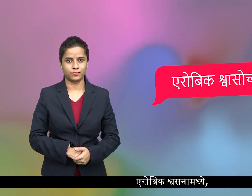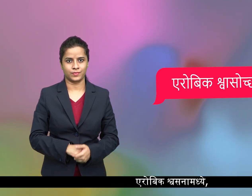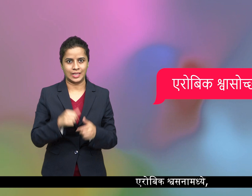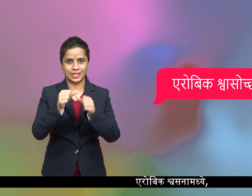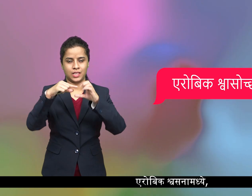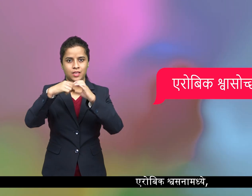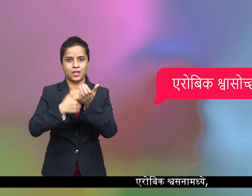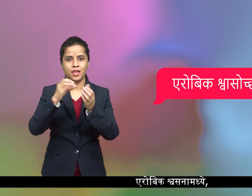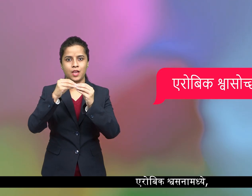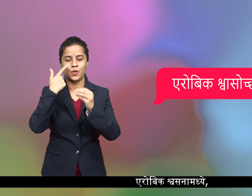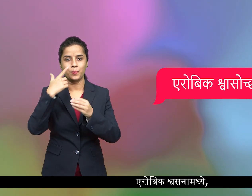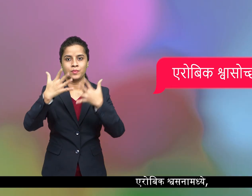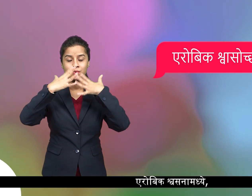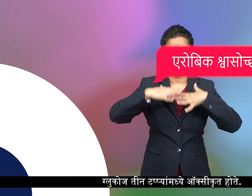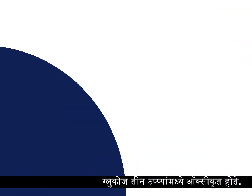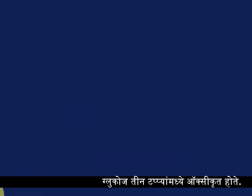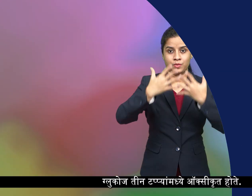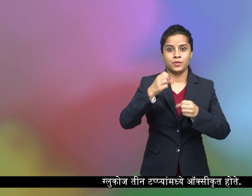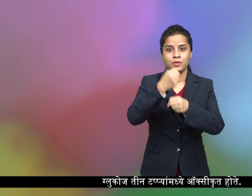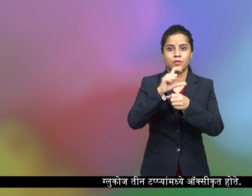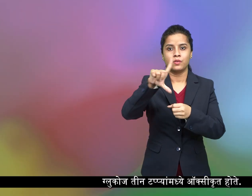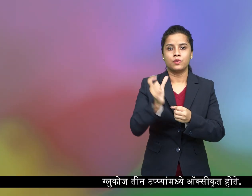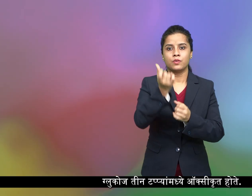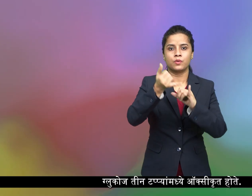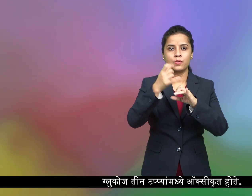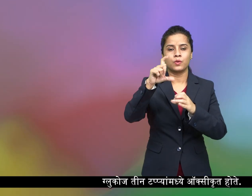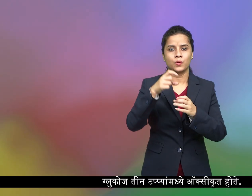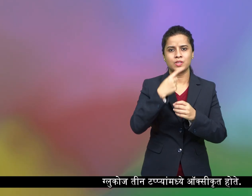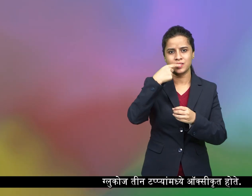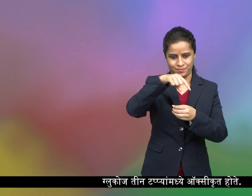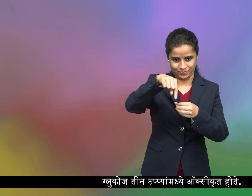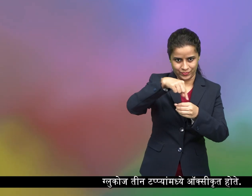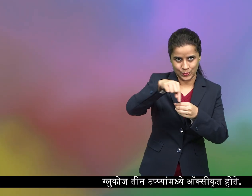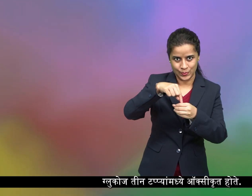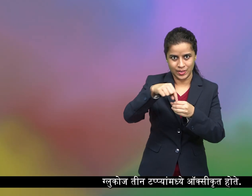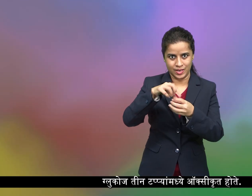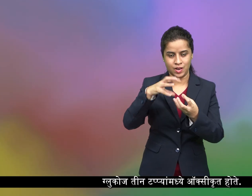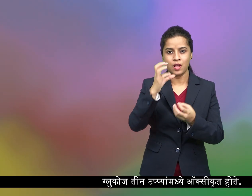ॲरोबिक श्वसनामध्ये ग्लुकोज 3 टप्प्यांमध्ये ऑक्सीकृत होते.